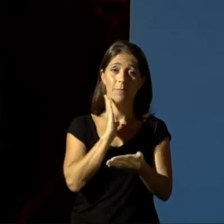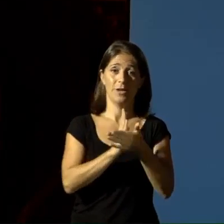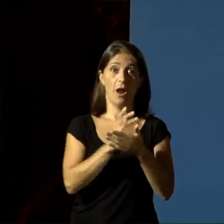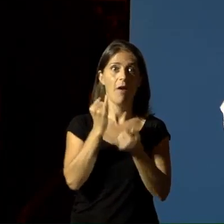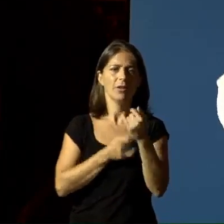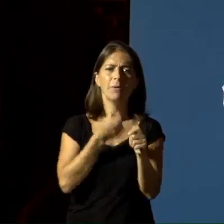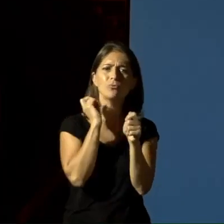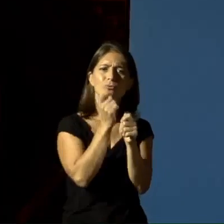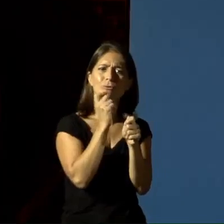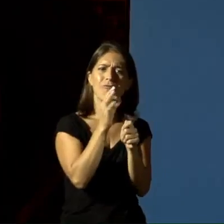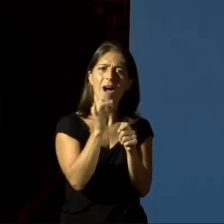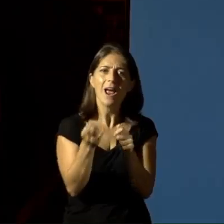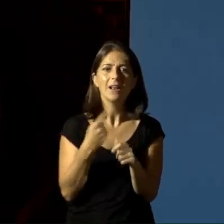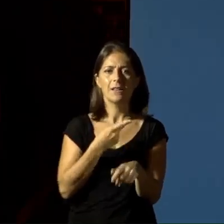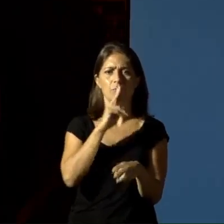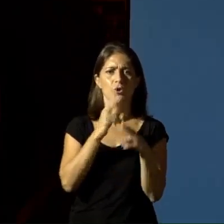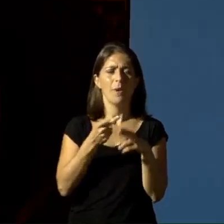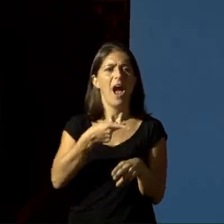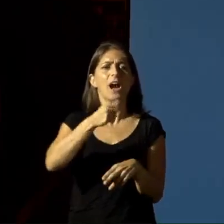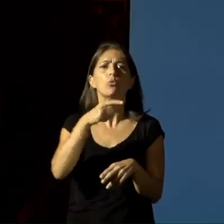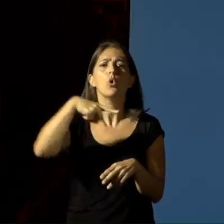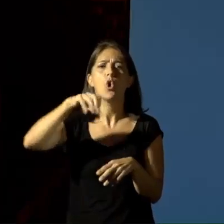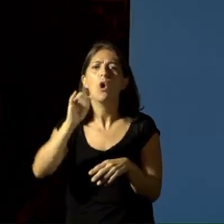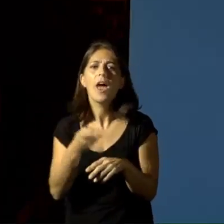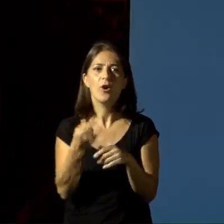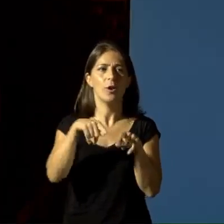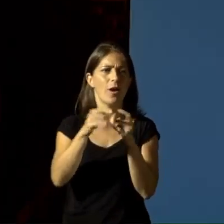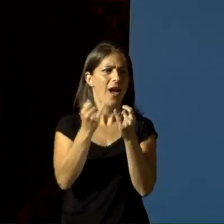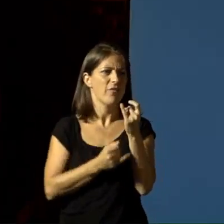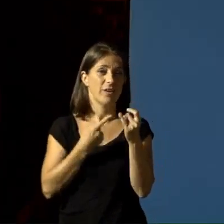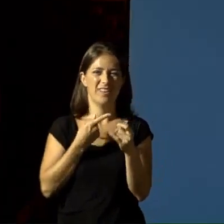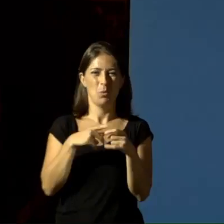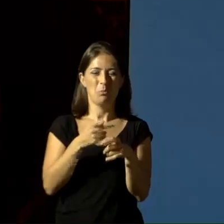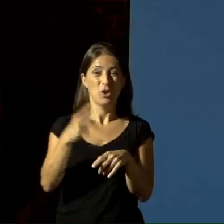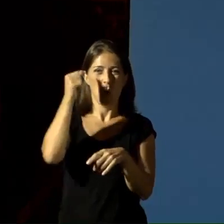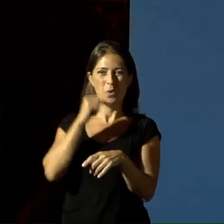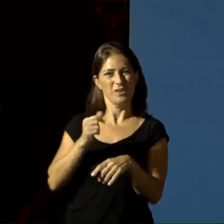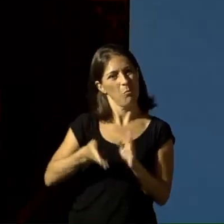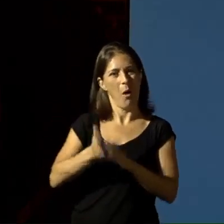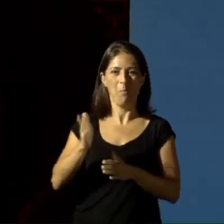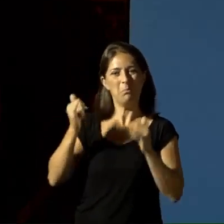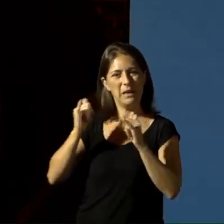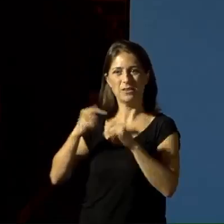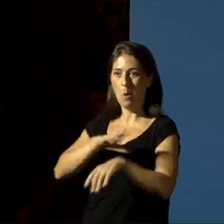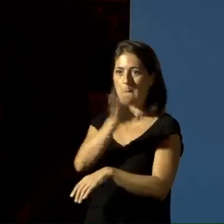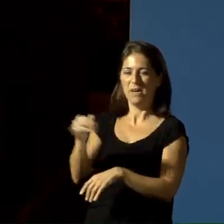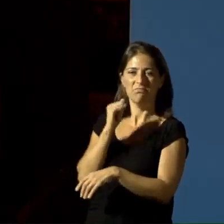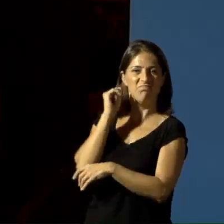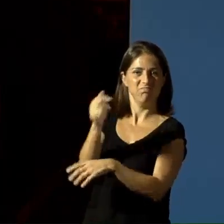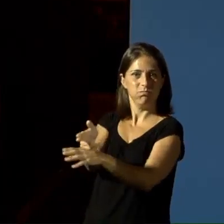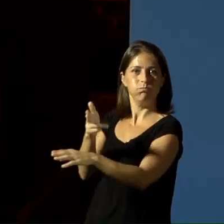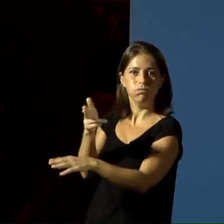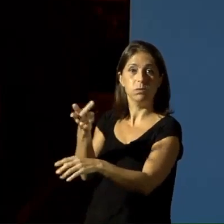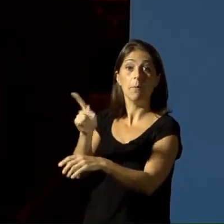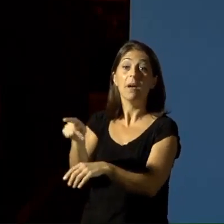escultor Failde, era de Arturo Noguerol, paseado e asesinado en Ourense, a quen lle dedicou unha das